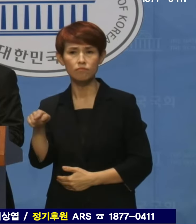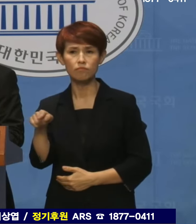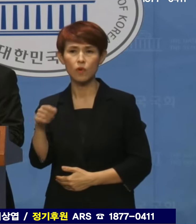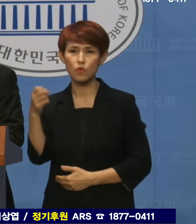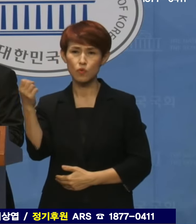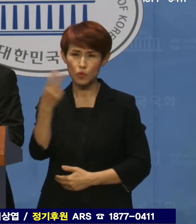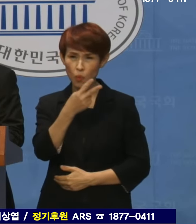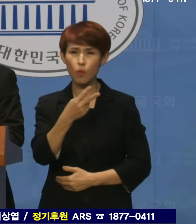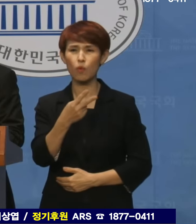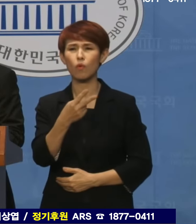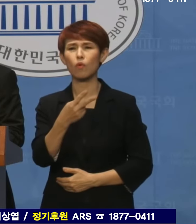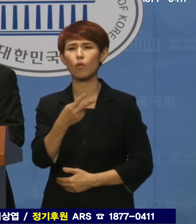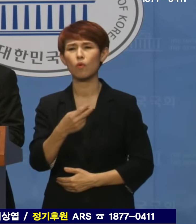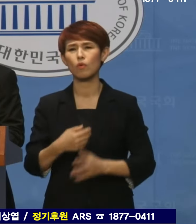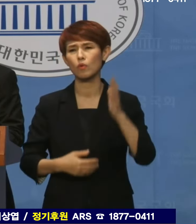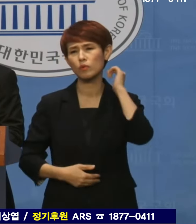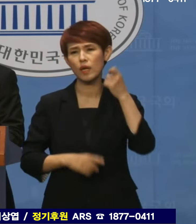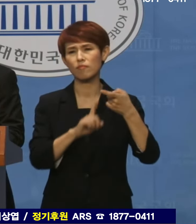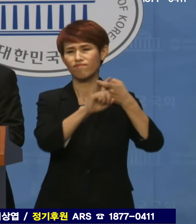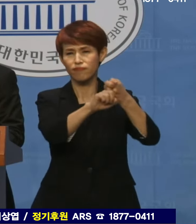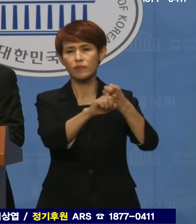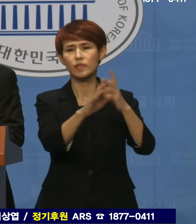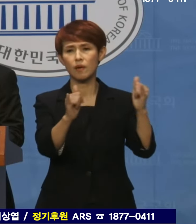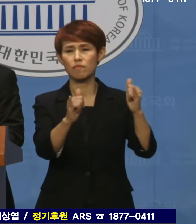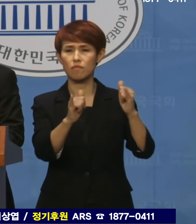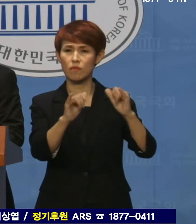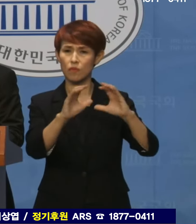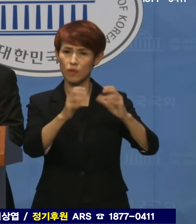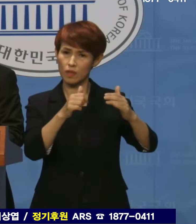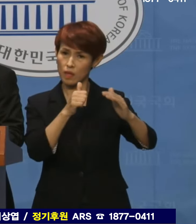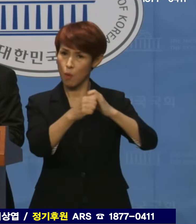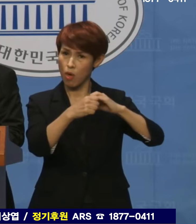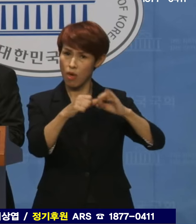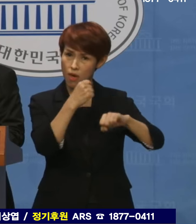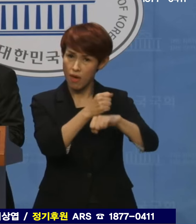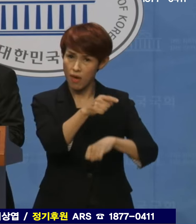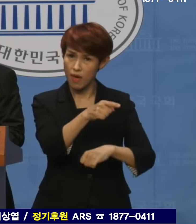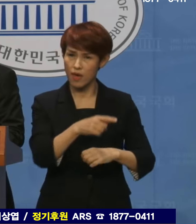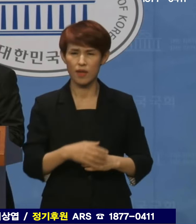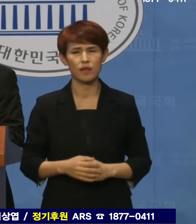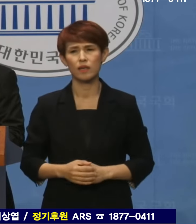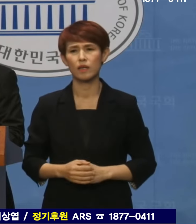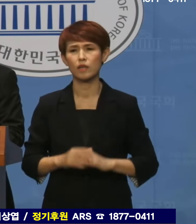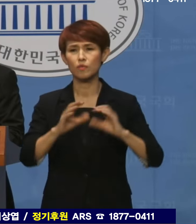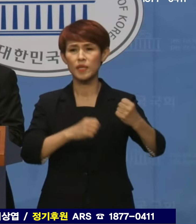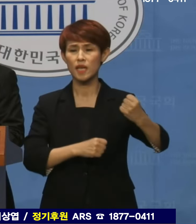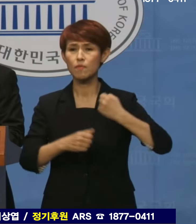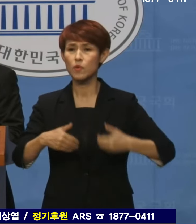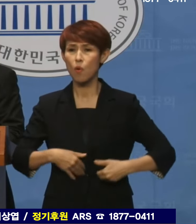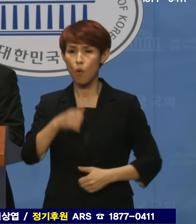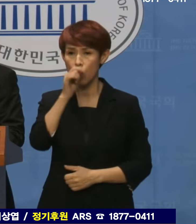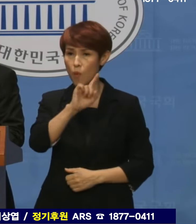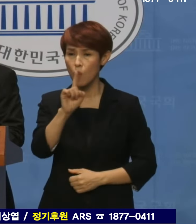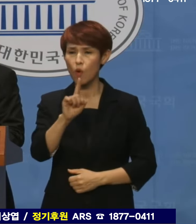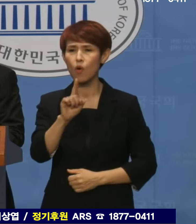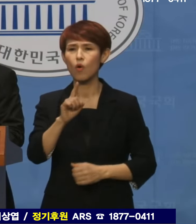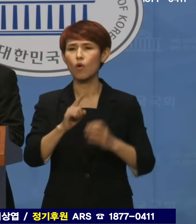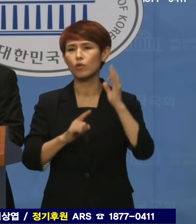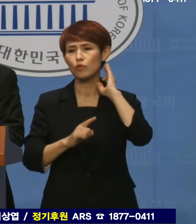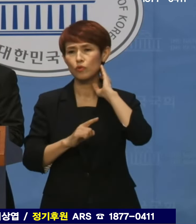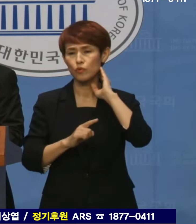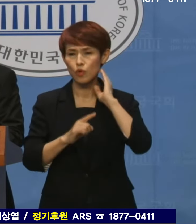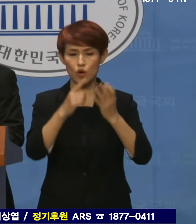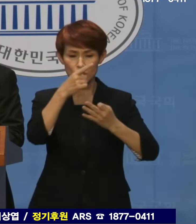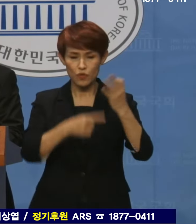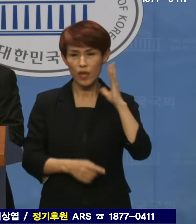또 용산 바라기의 등판이라니 참담합니다. 지금 국민의힘에 필요한 것은 윤석열